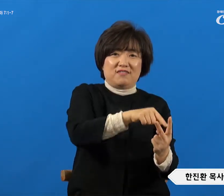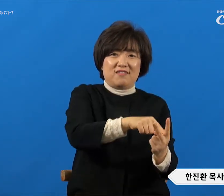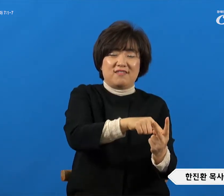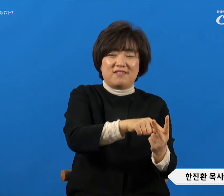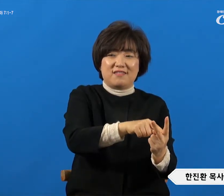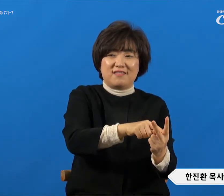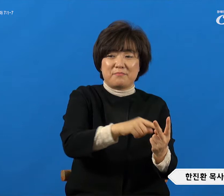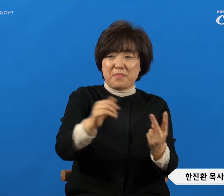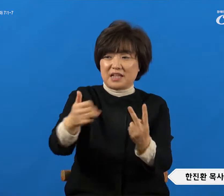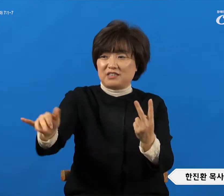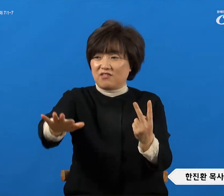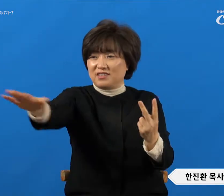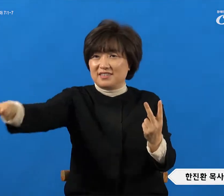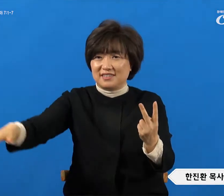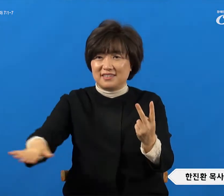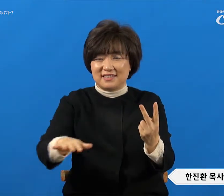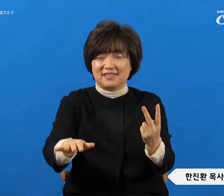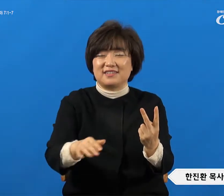것이죠.